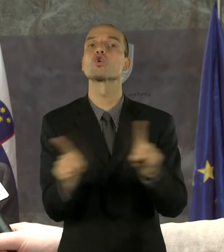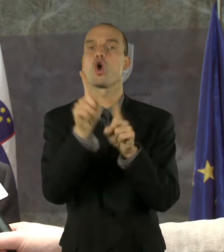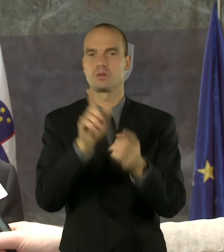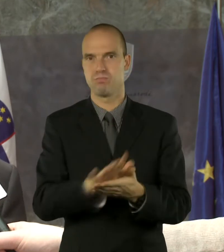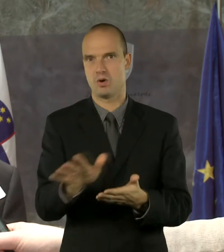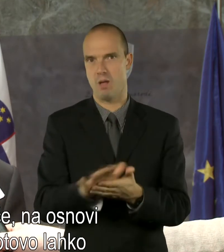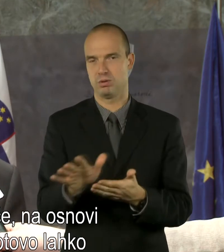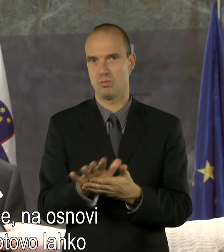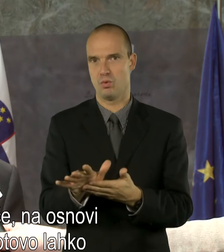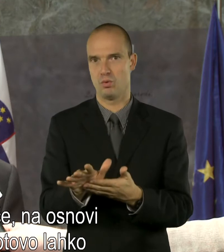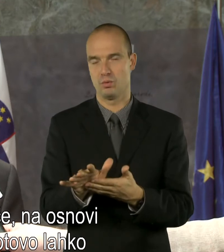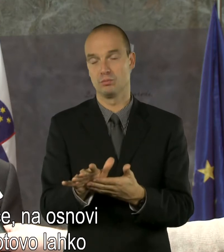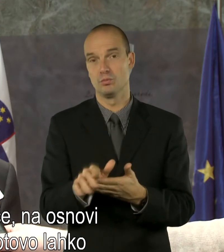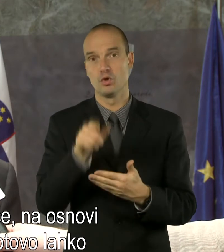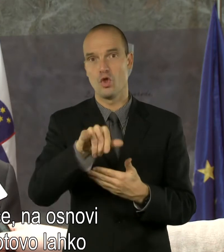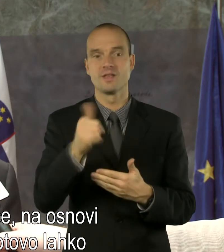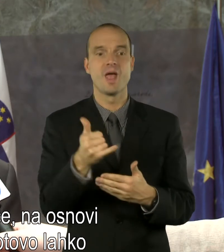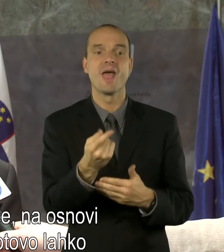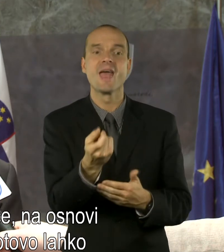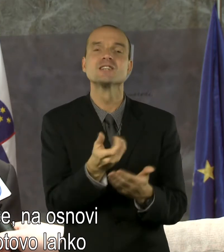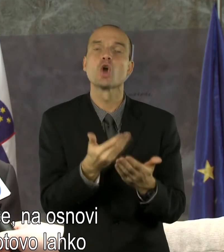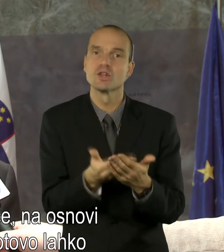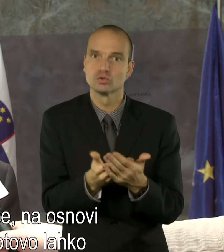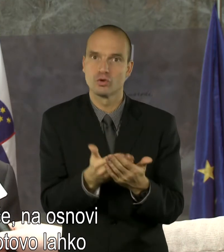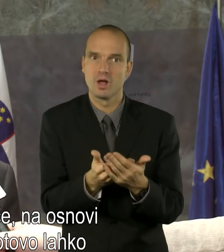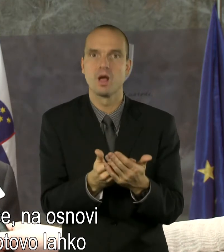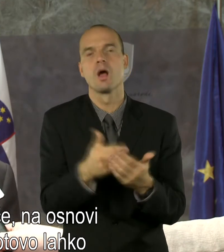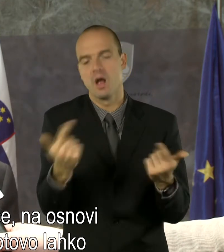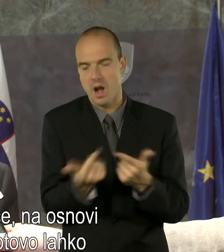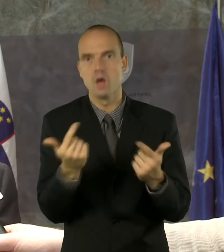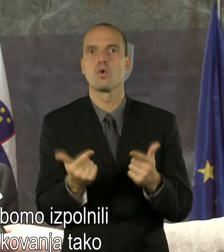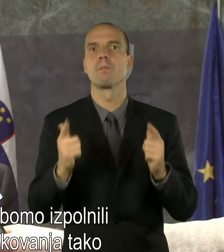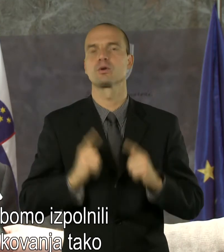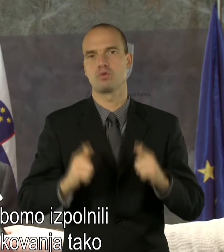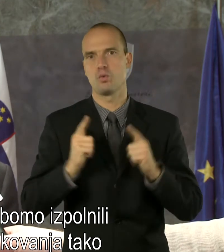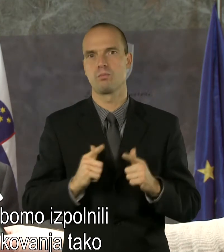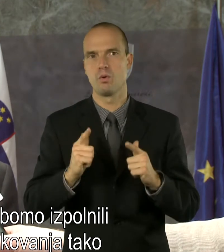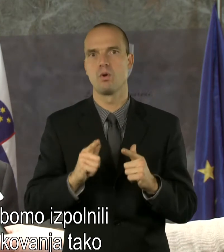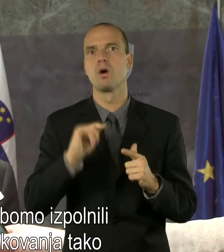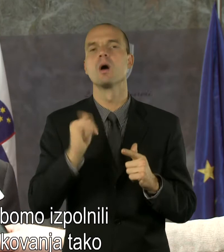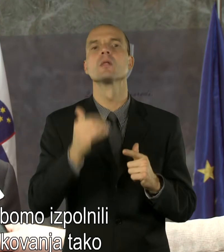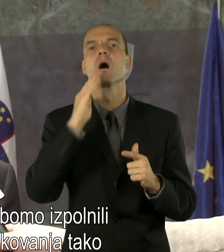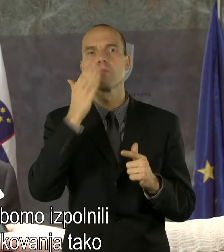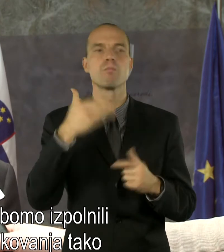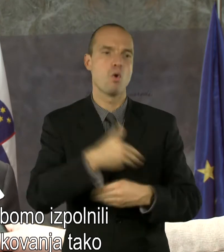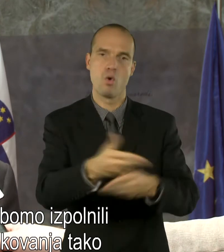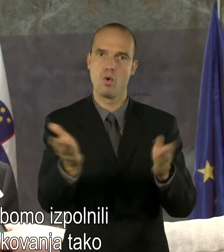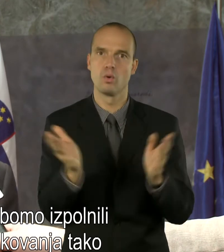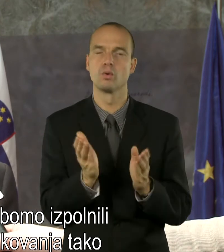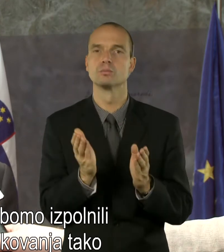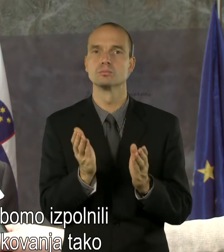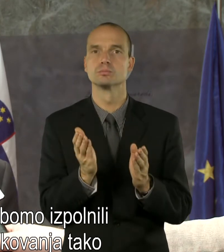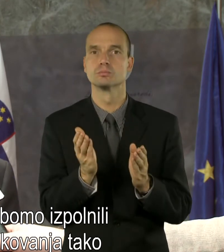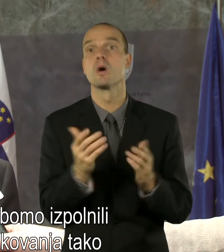porabimo. In to je tisto izhodišče, na podlagi katerega zagotovo lahko pričakujemo, da bomo lahko